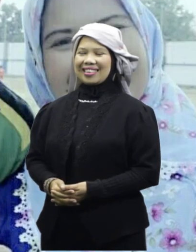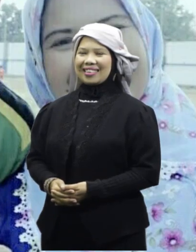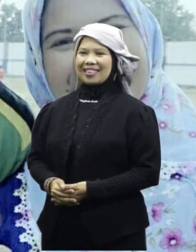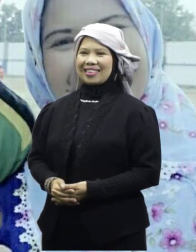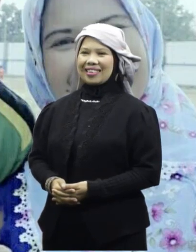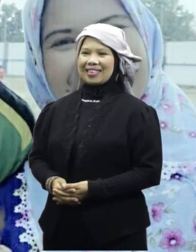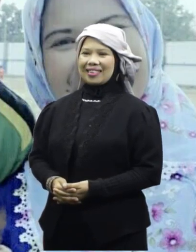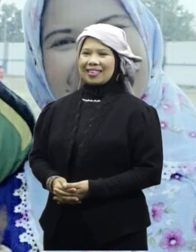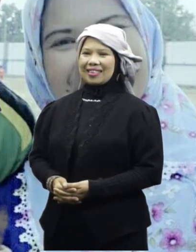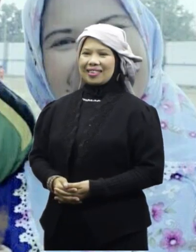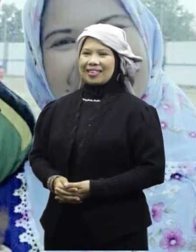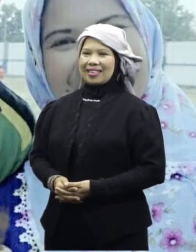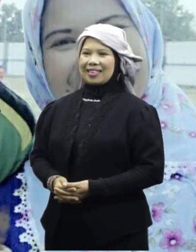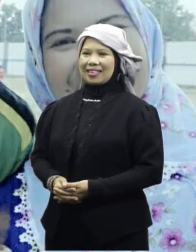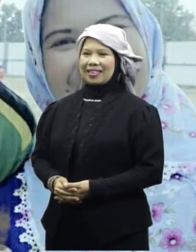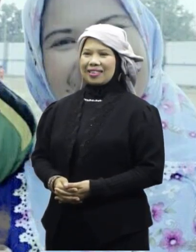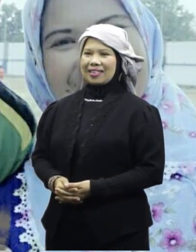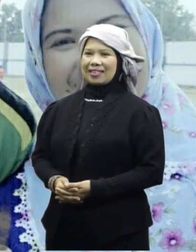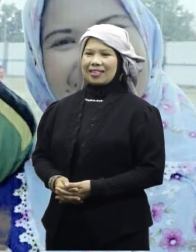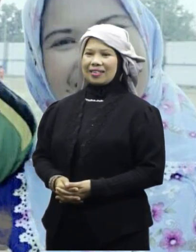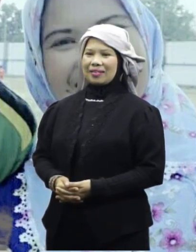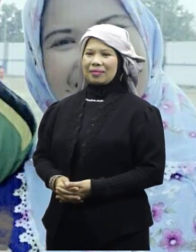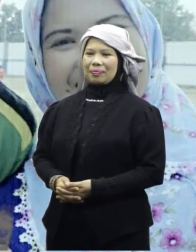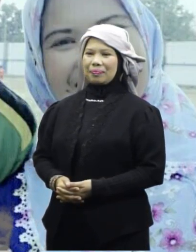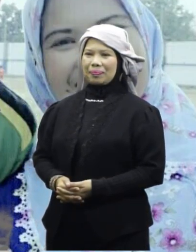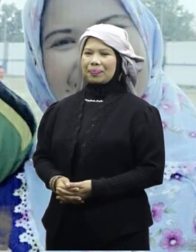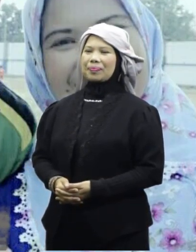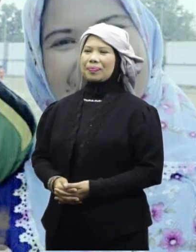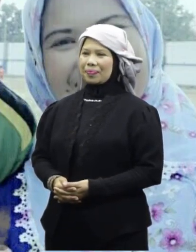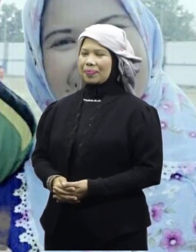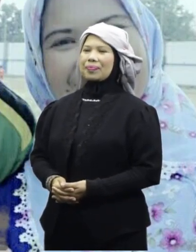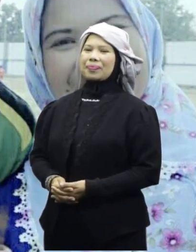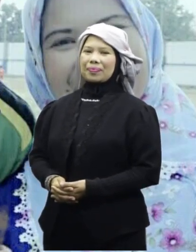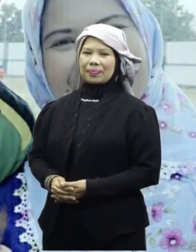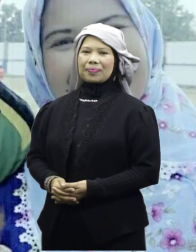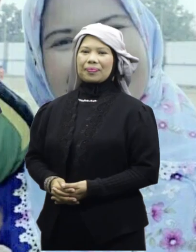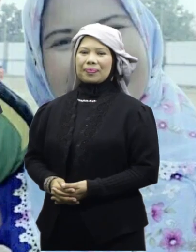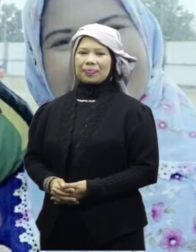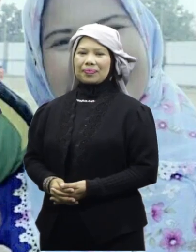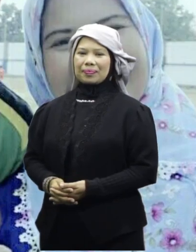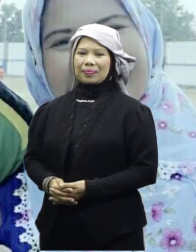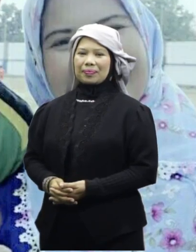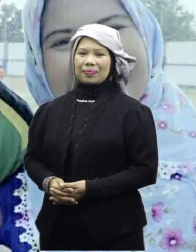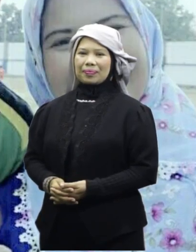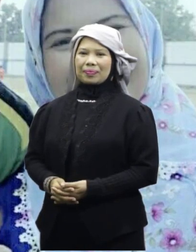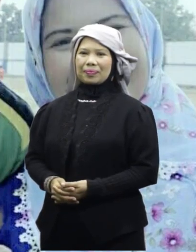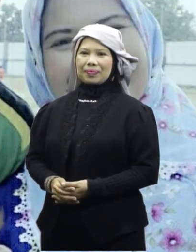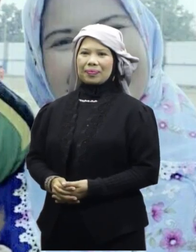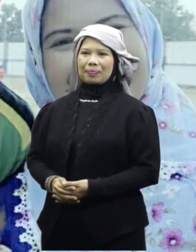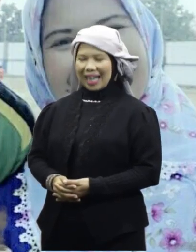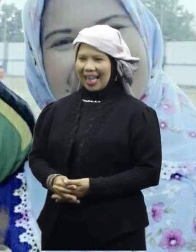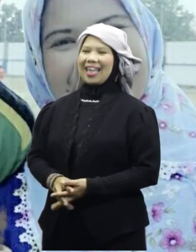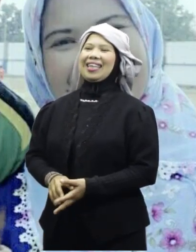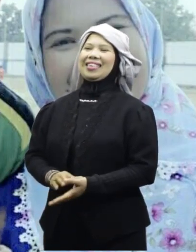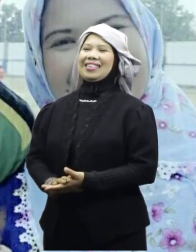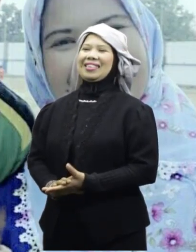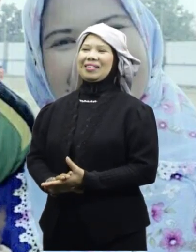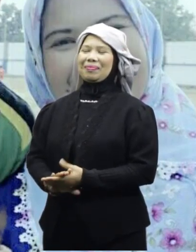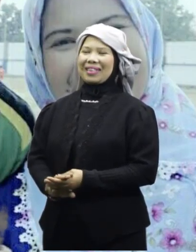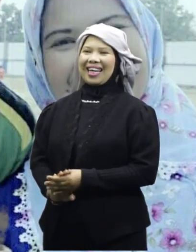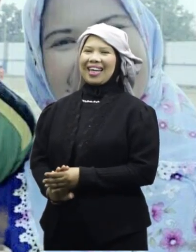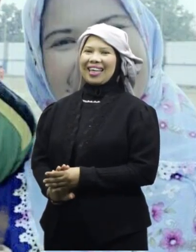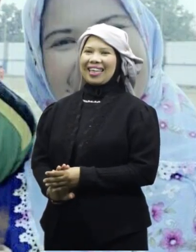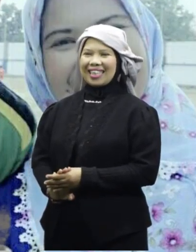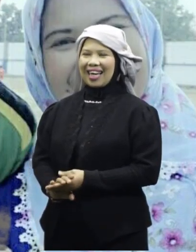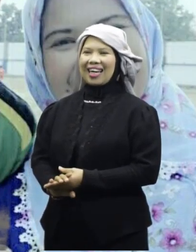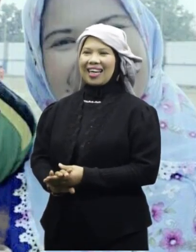beberapa proyek pada waktu bersamaan. Tapi pernah nggak mendapatkan proyek pada waktu bersamaan lebih dari satu? Pernah. Ampun